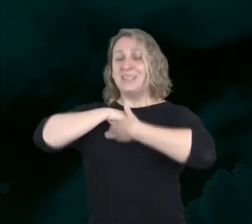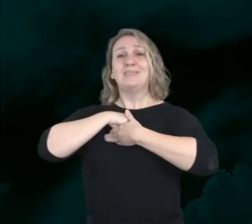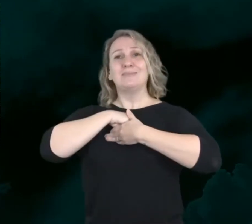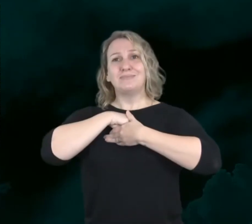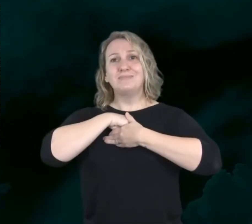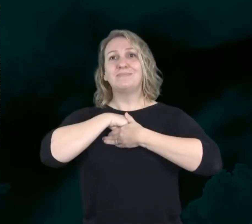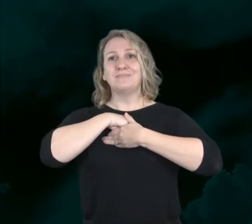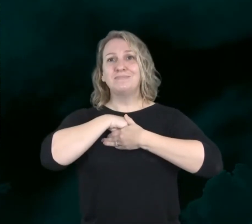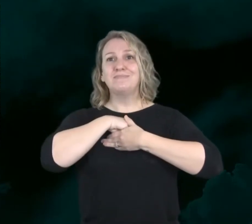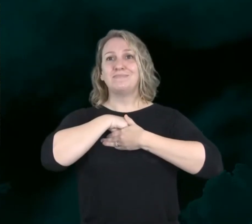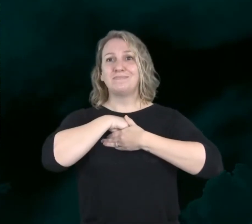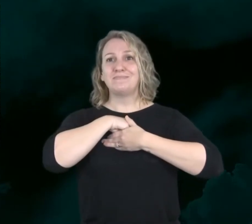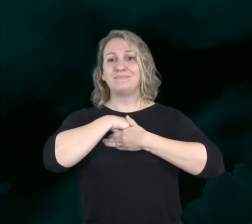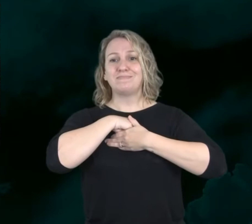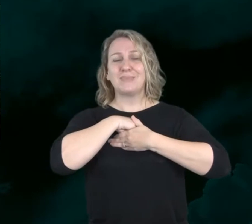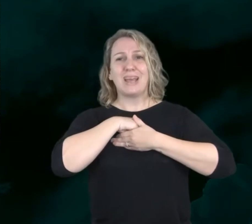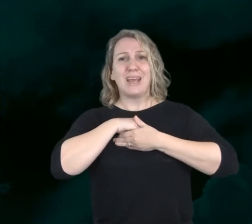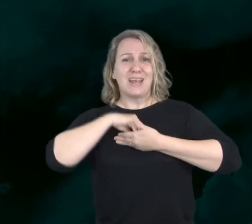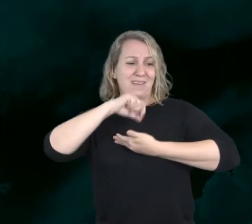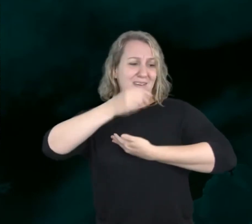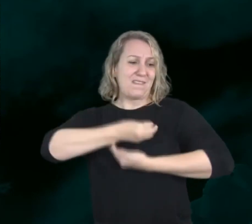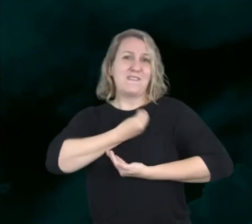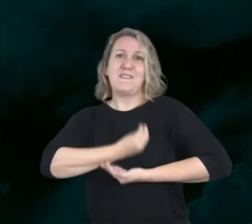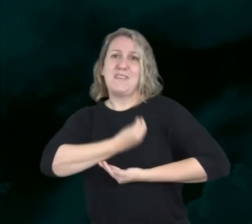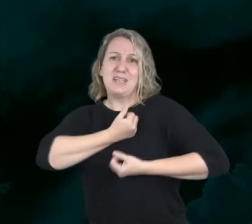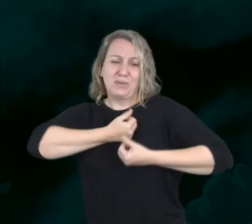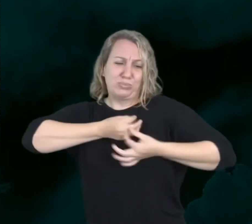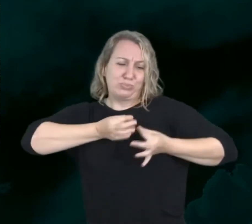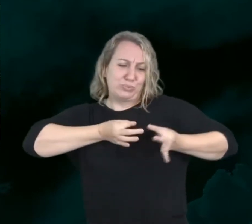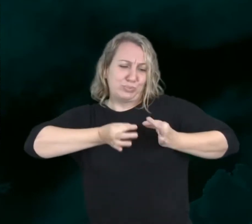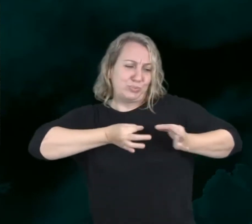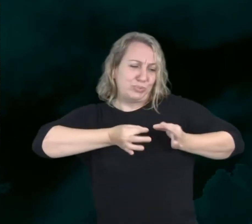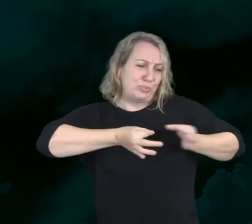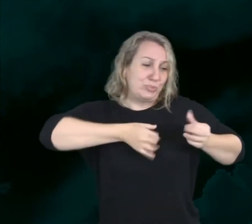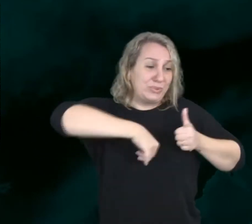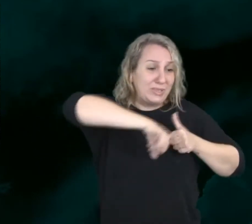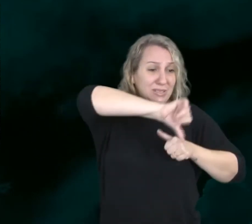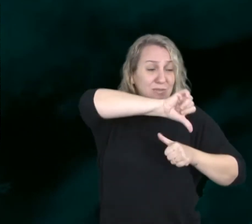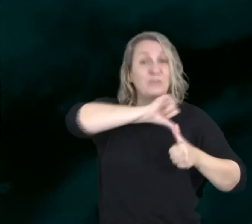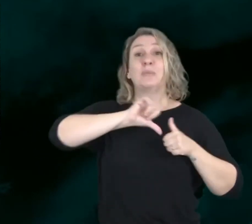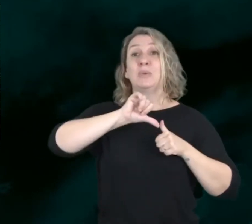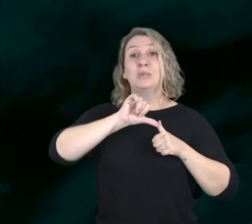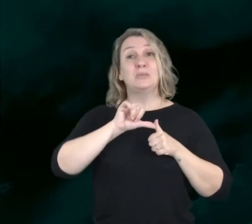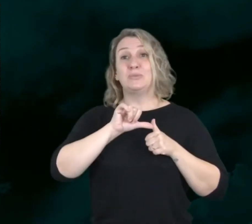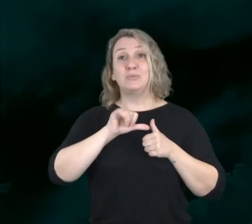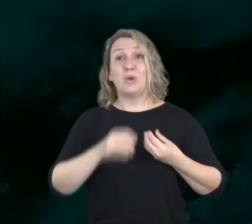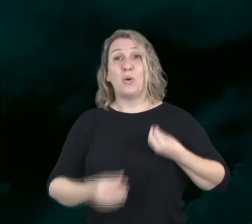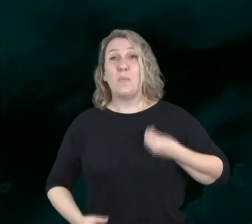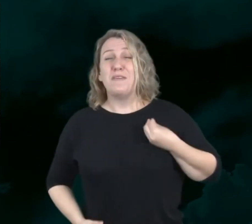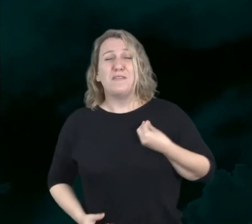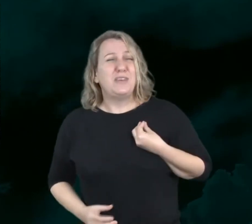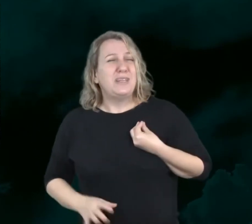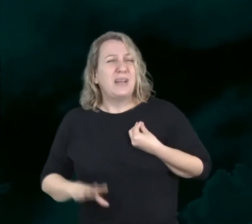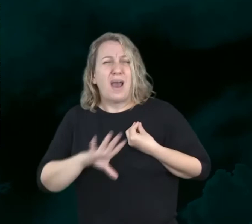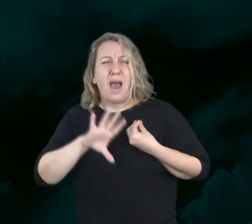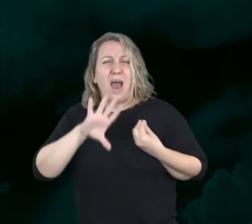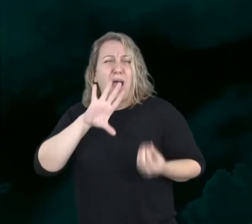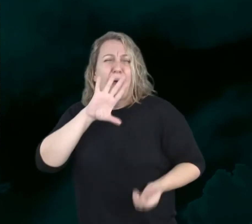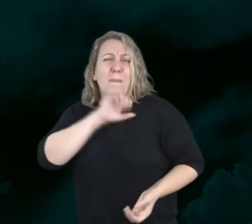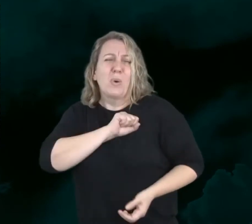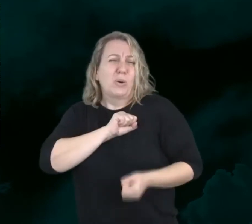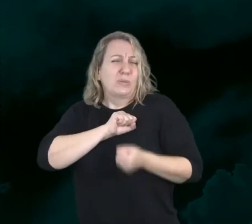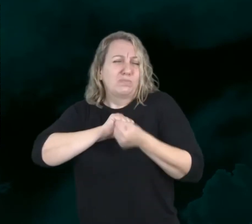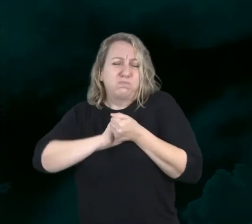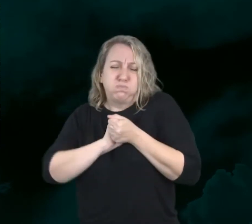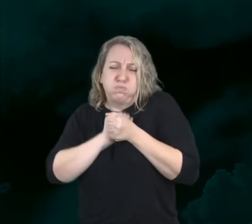nos gerando mais amor aqui dentro, está cada vez mais, quanto mais somos saturados com a vida de